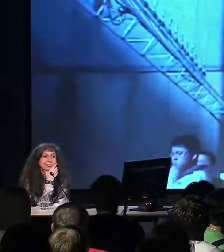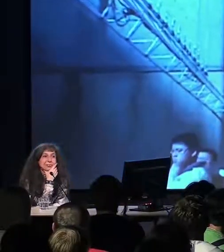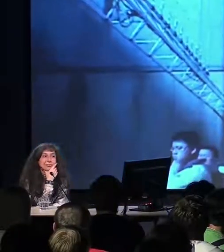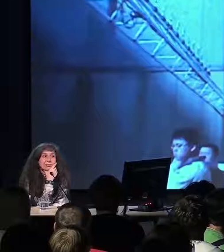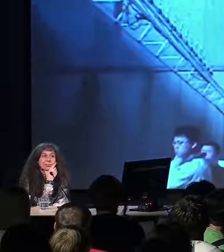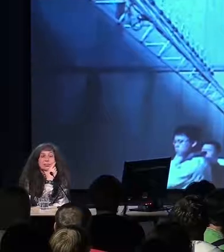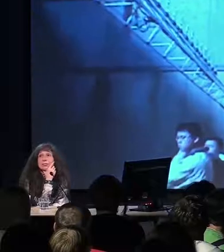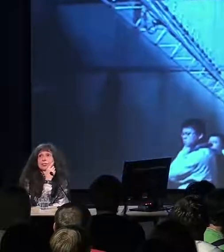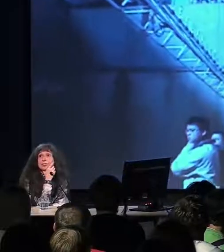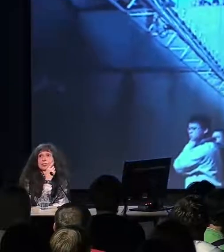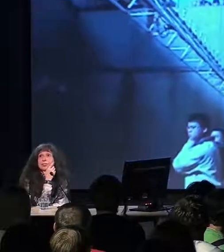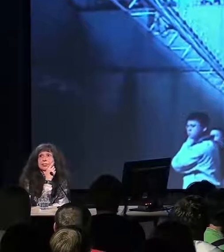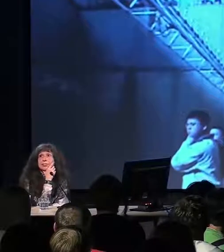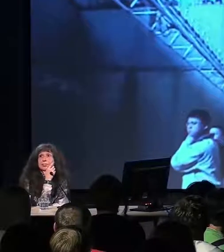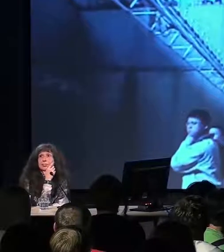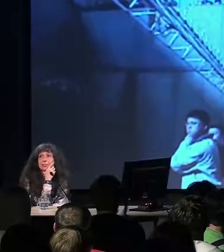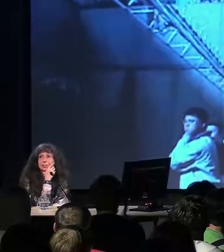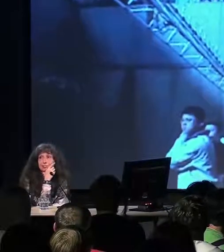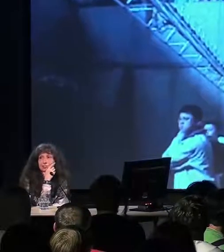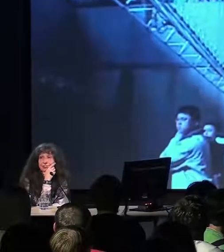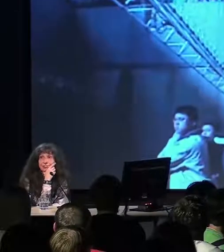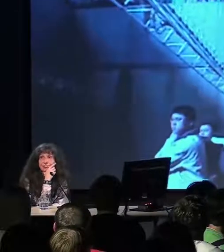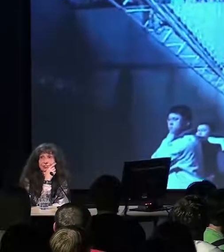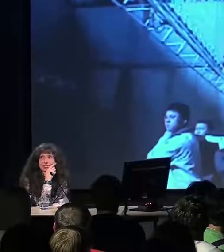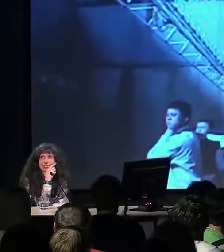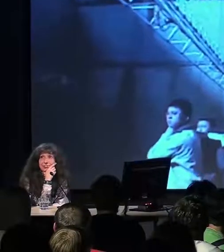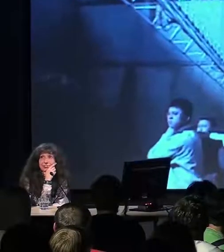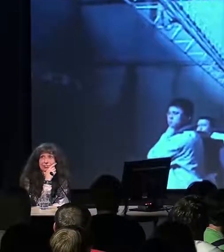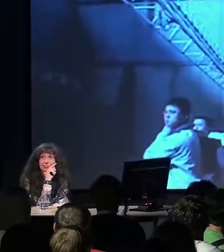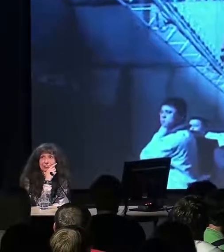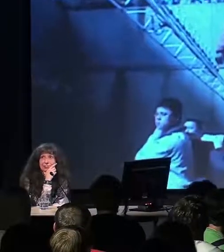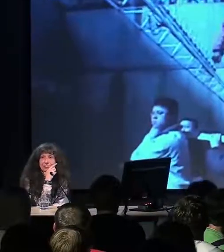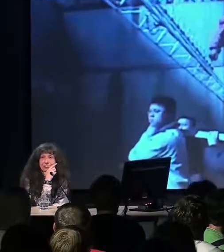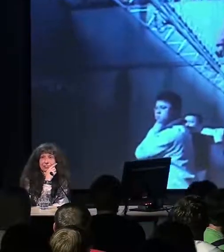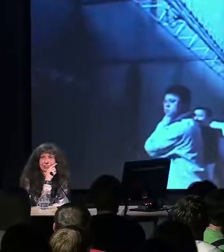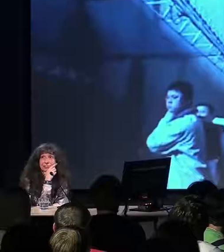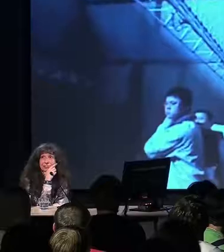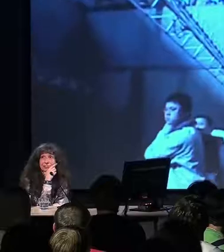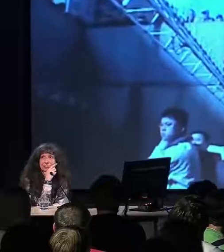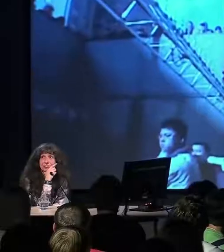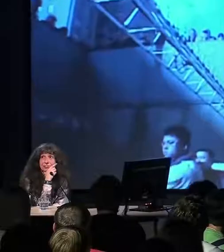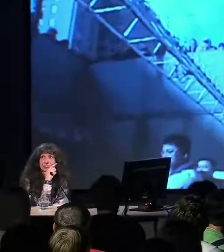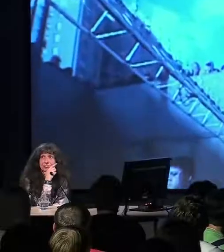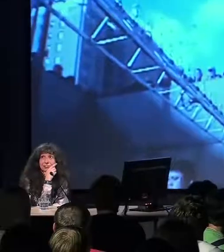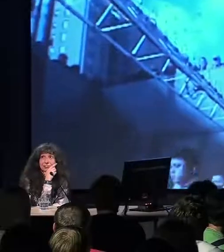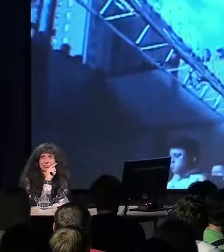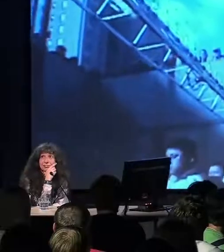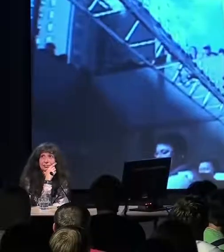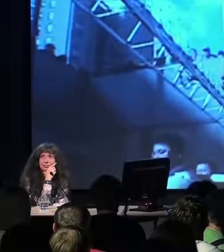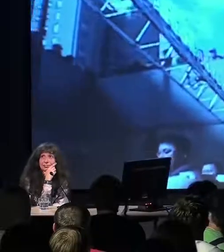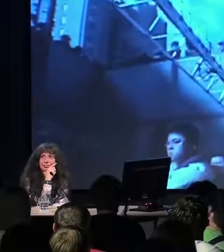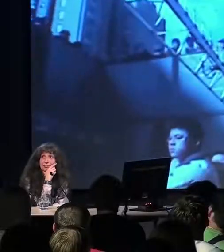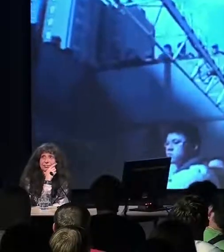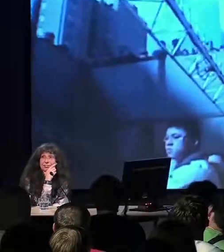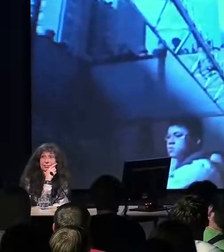Процессия медленно двигается, художник стоит на носилках. Мясо на его костюме повторяет рельеф мышц человека.